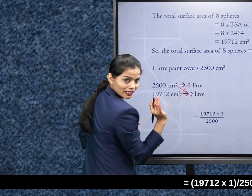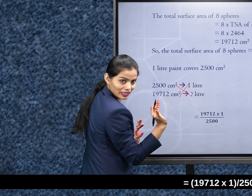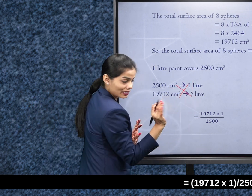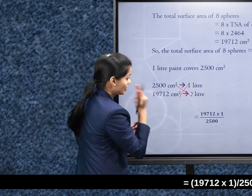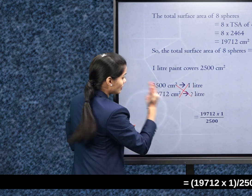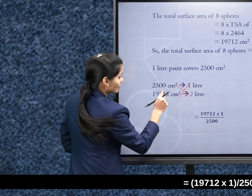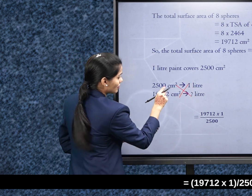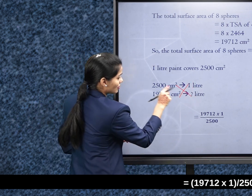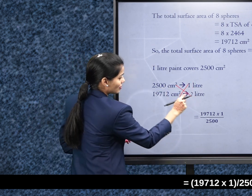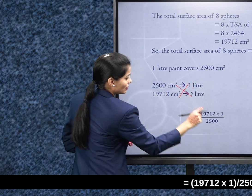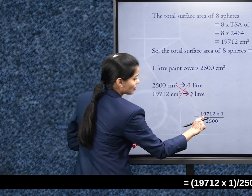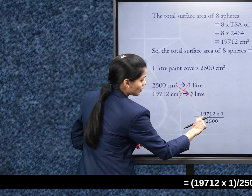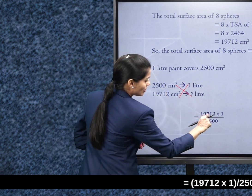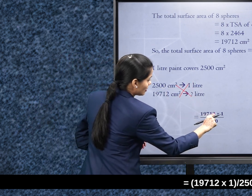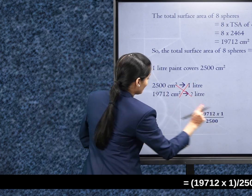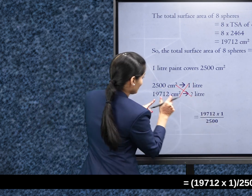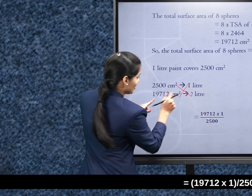19,712 ఇంటూ 12,500 ఎంత?